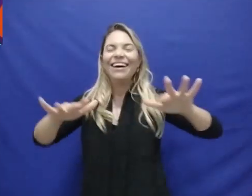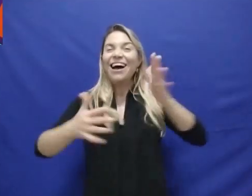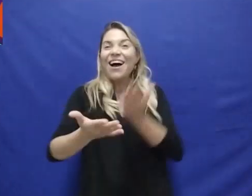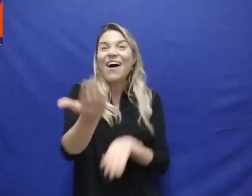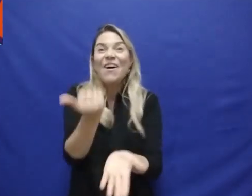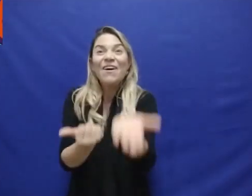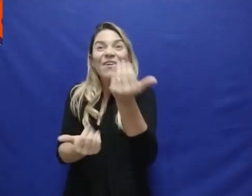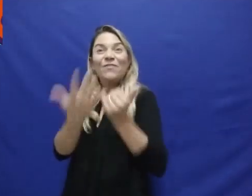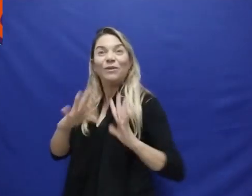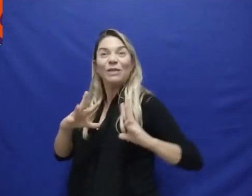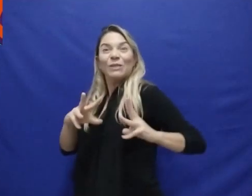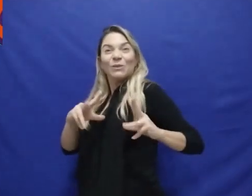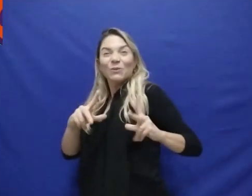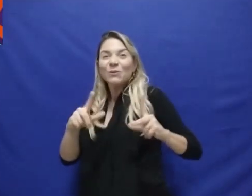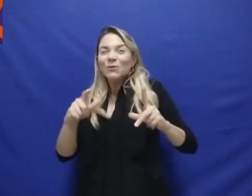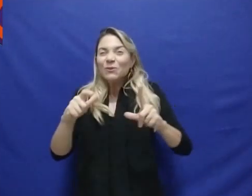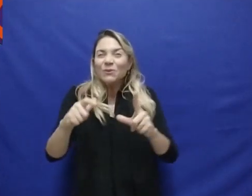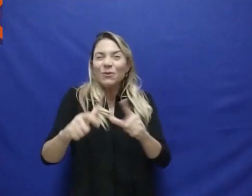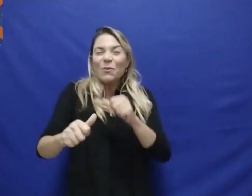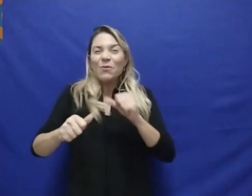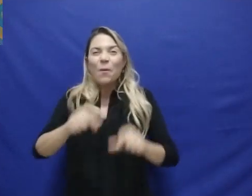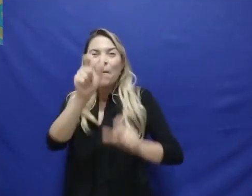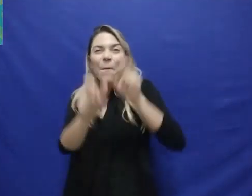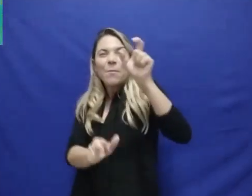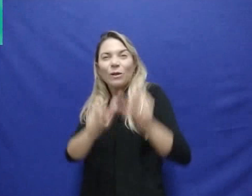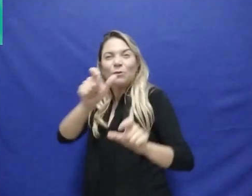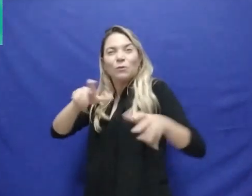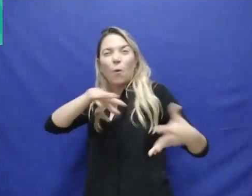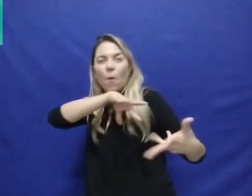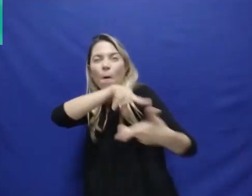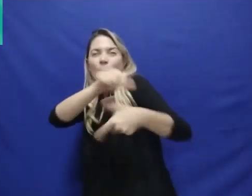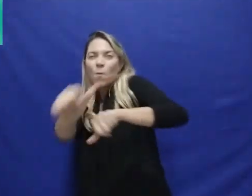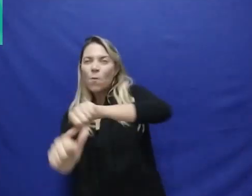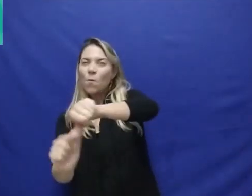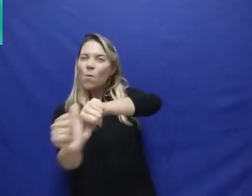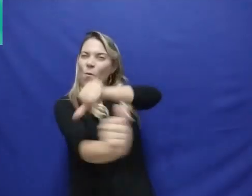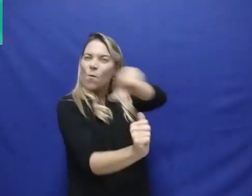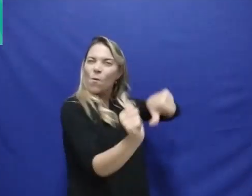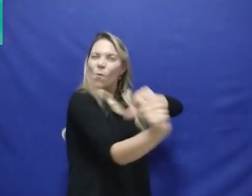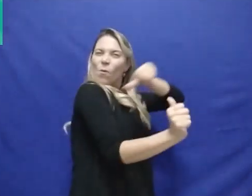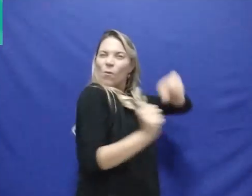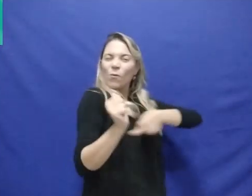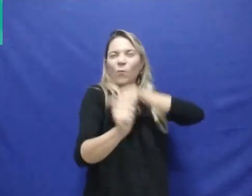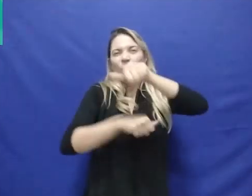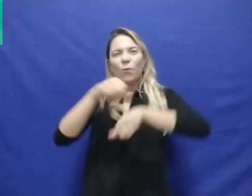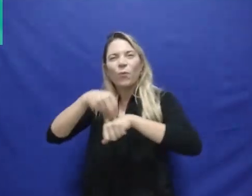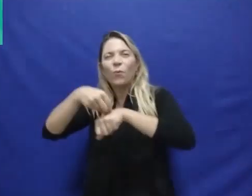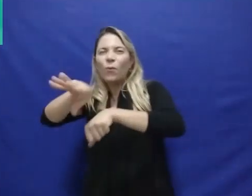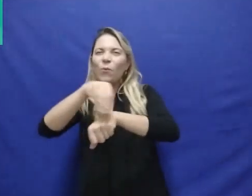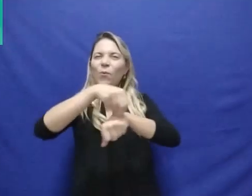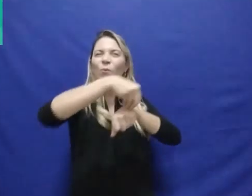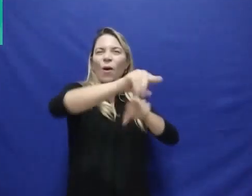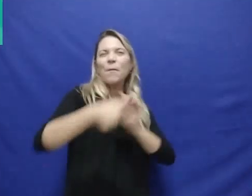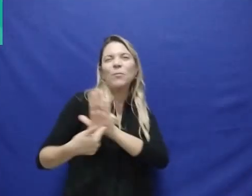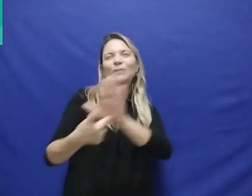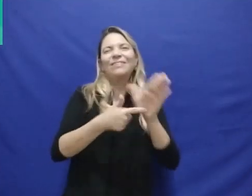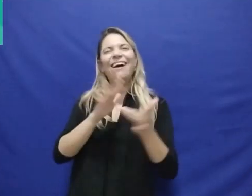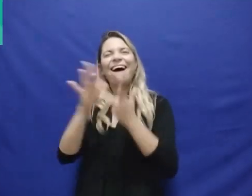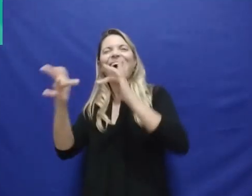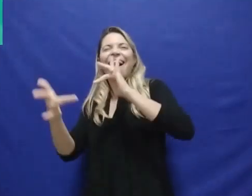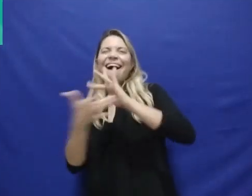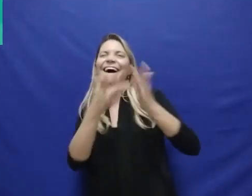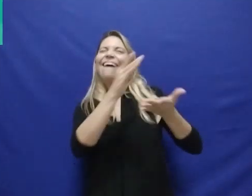Vamos juntos transformar o mundo, vamos levar Jesus pra